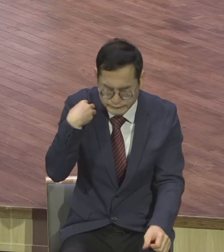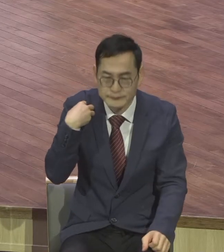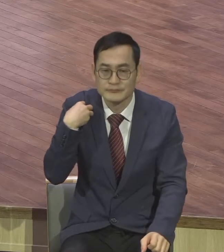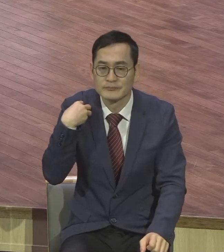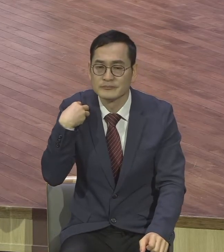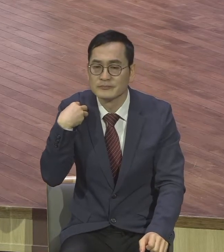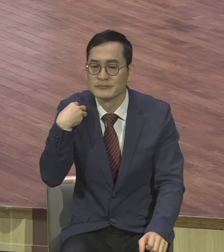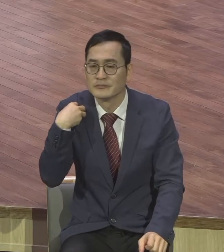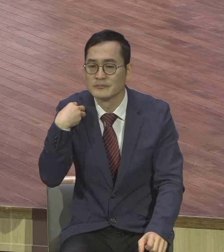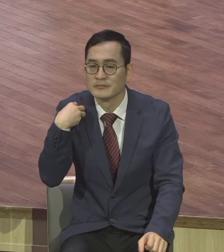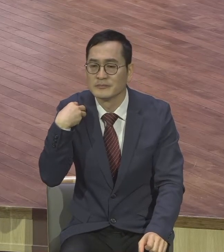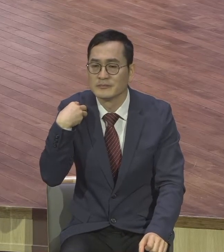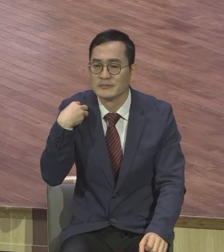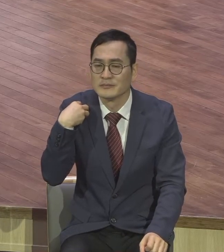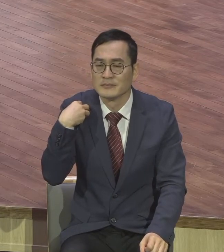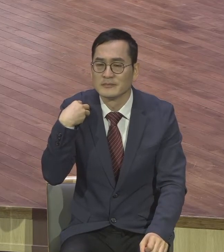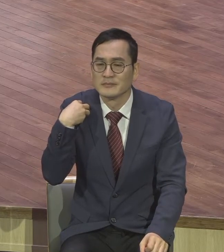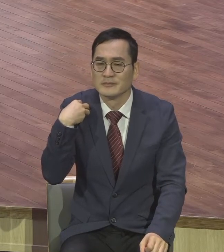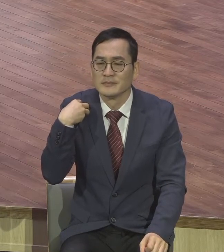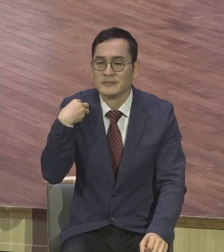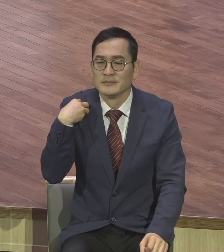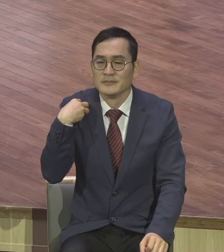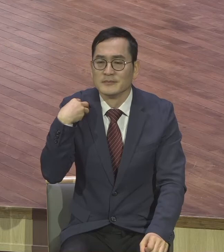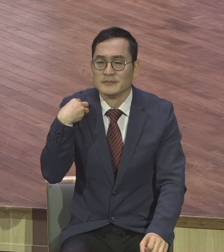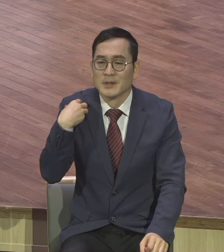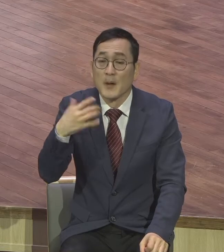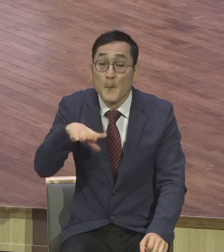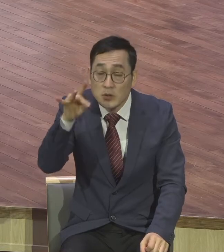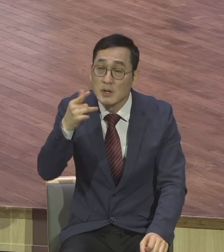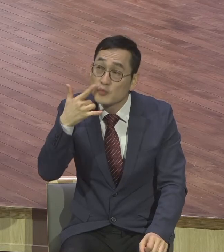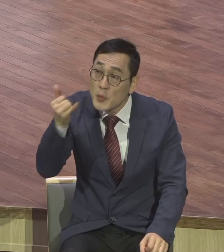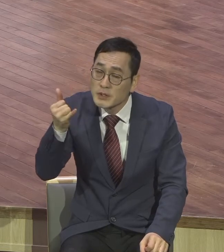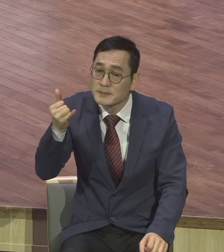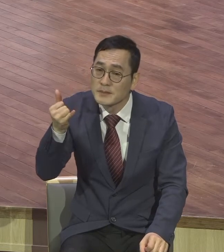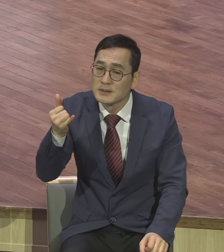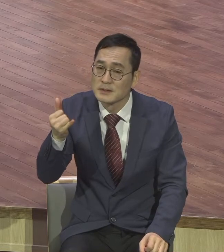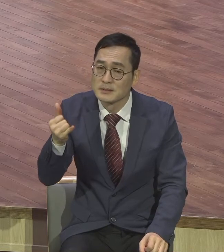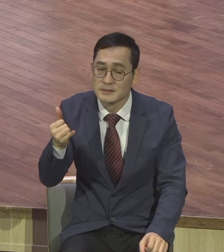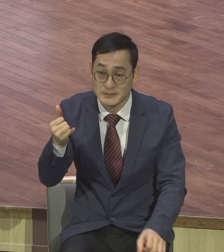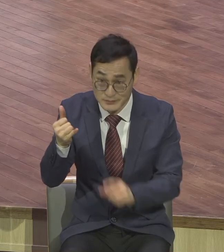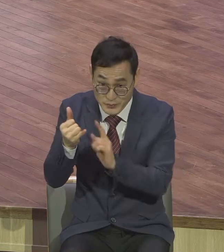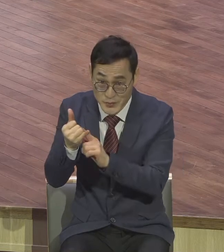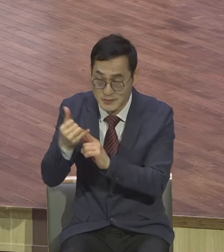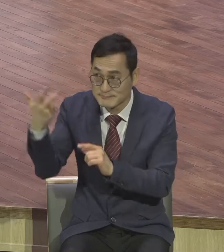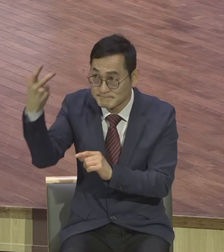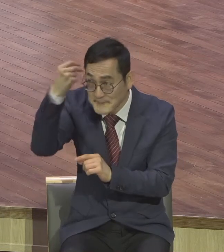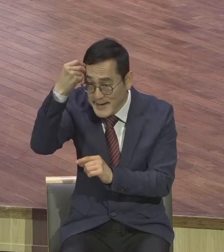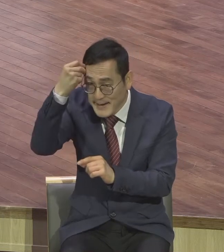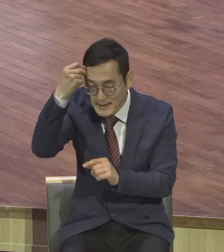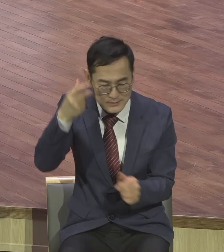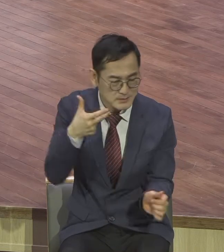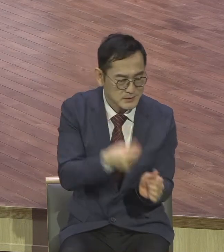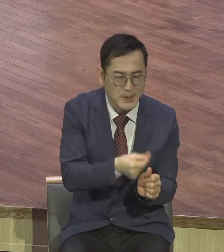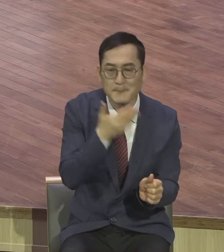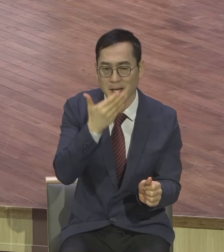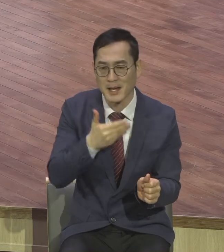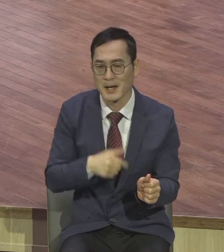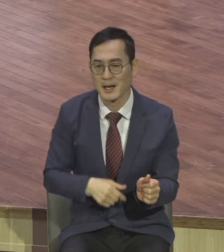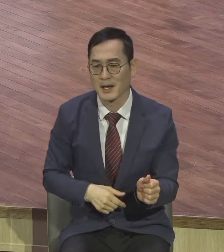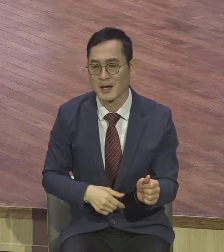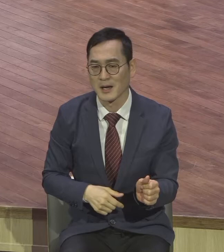부모 세대가요. 각인되어야 부모들이 각인되어야 자녀들 각인되어야 부모가 안 되는데 잔재가 될 수 있습니까.